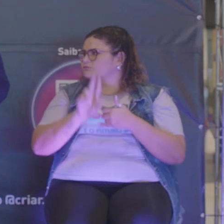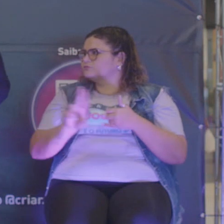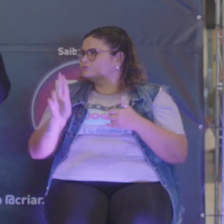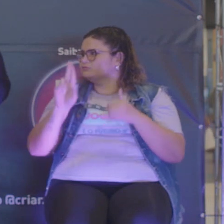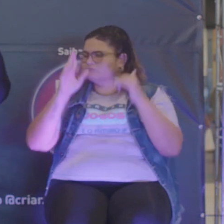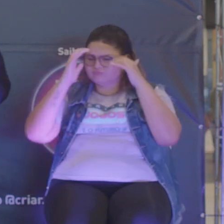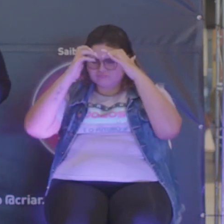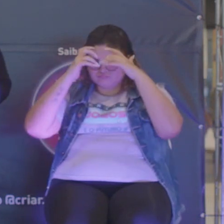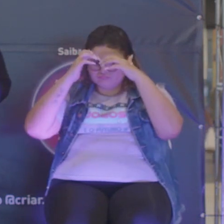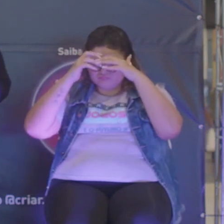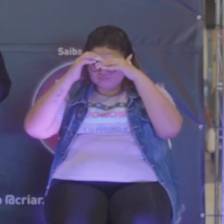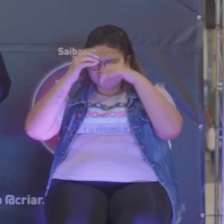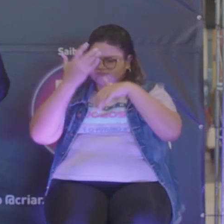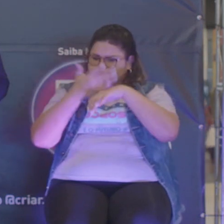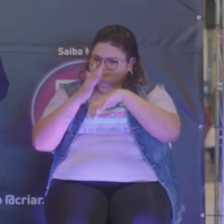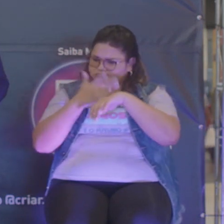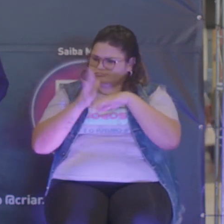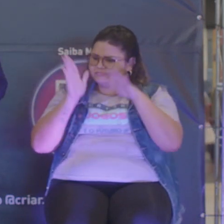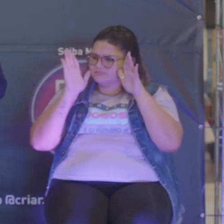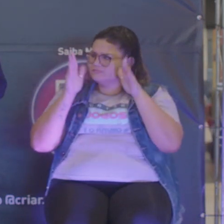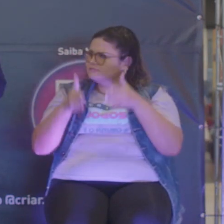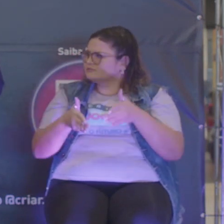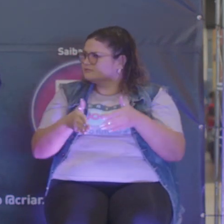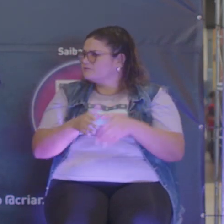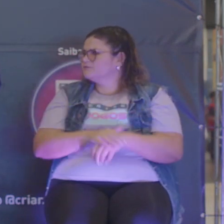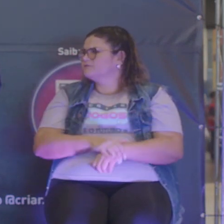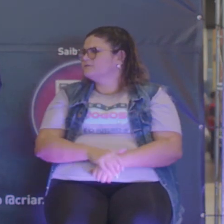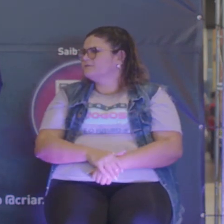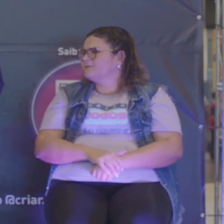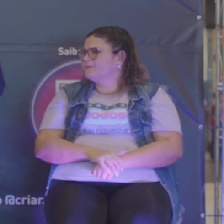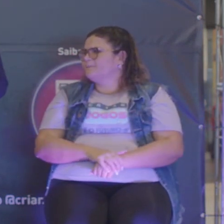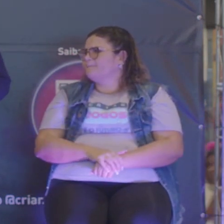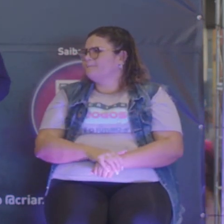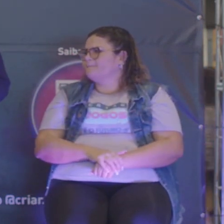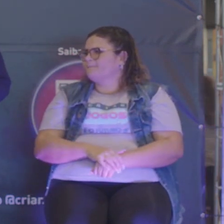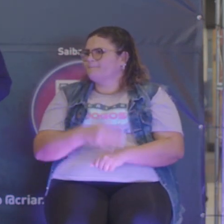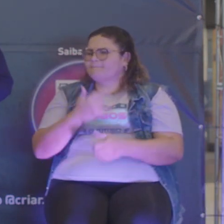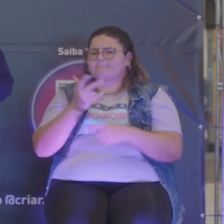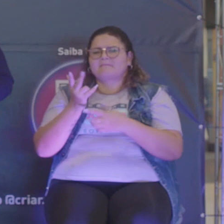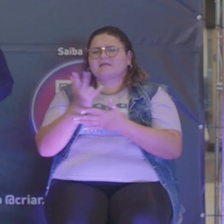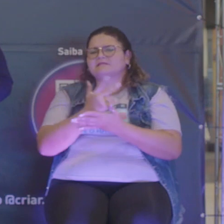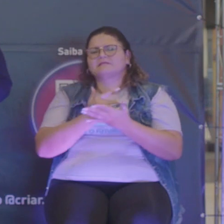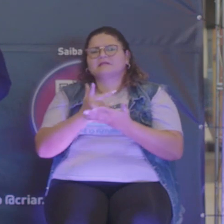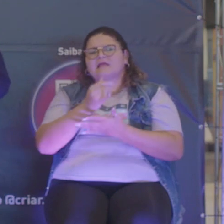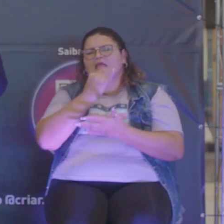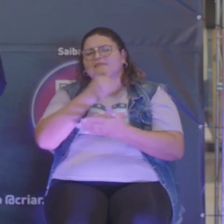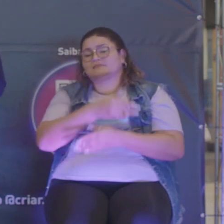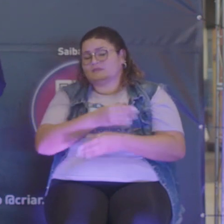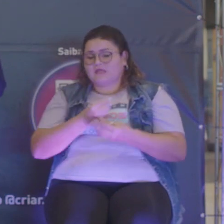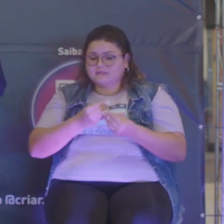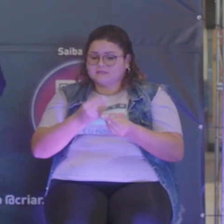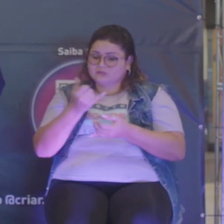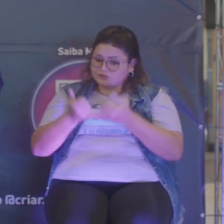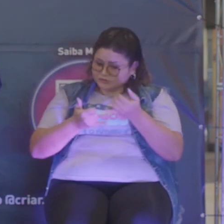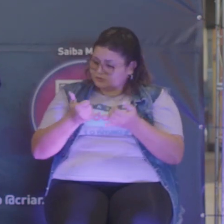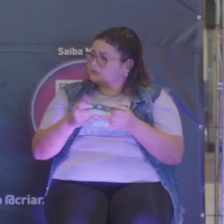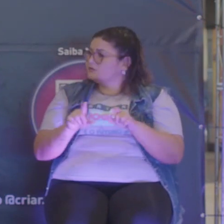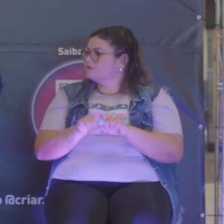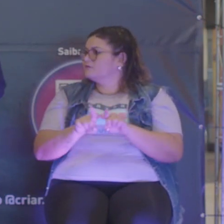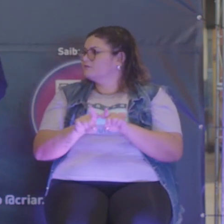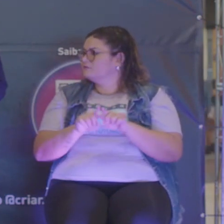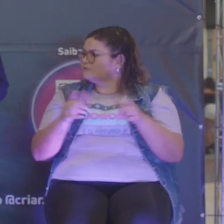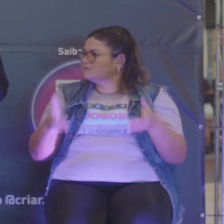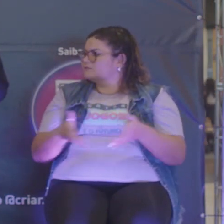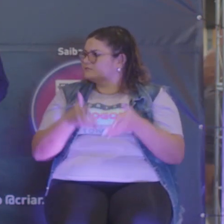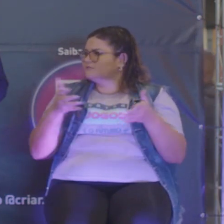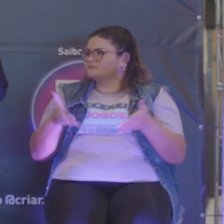cérebro, exercitando concentração, foco. Então, em vez de você deixar um desenho, bota ele para jogar, por que não? E nem ensina ele a jogar. Então, você